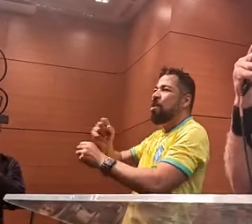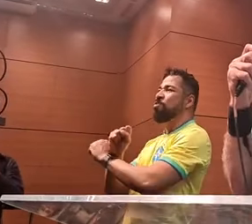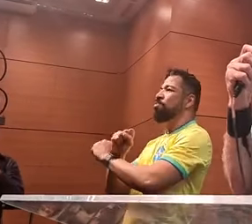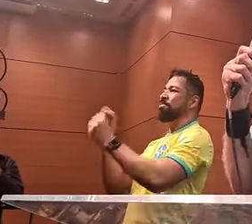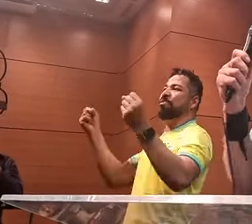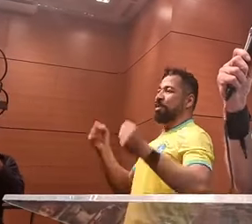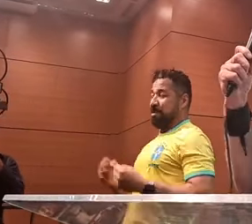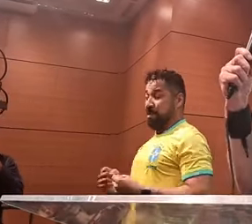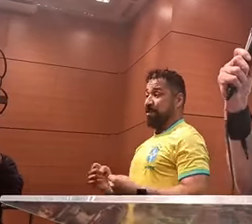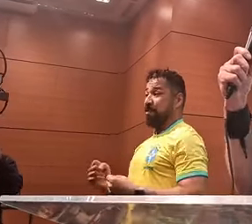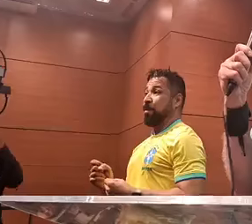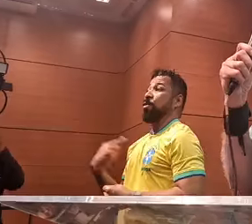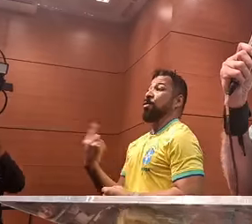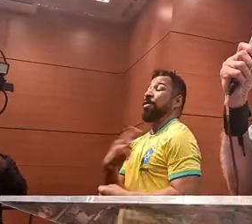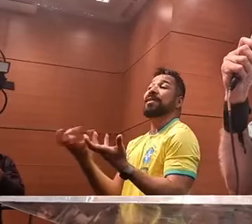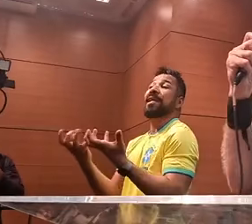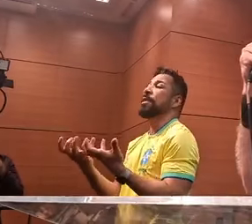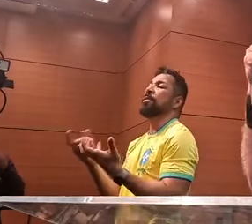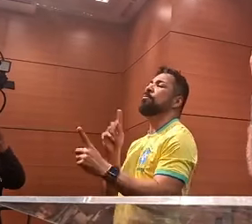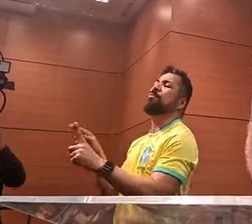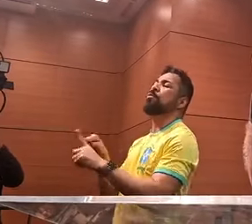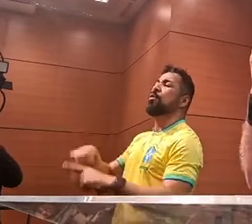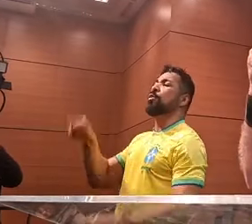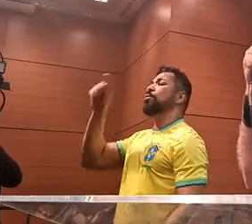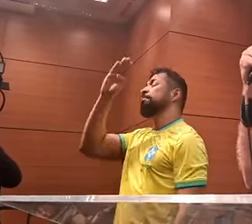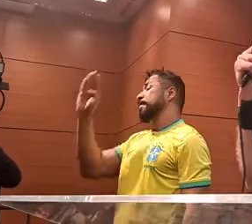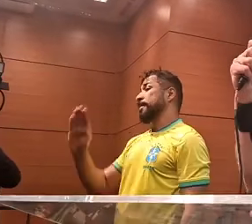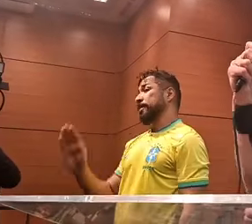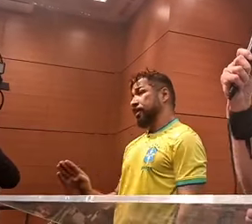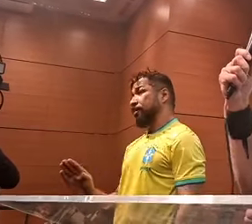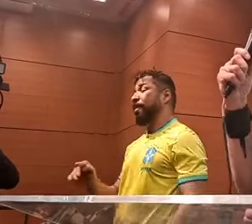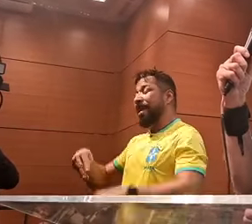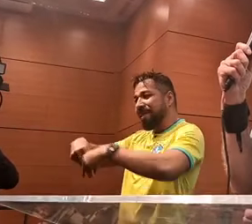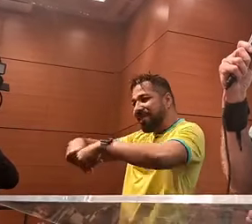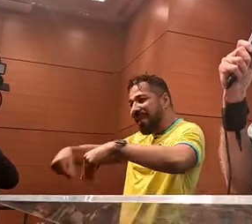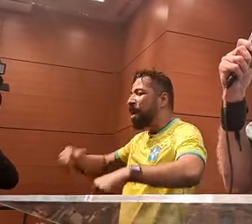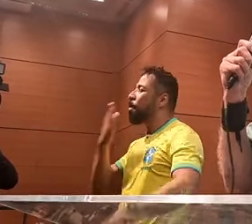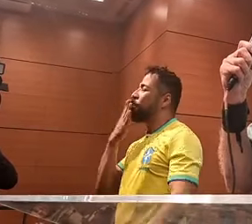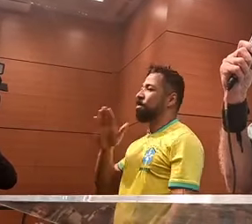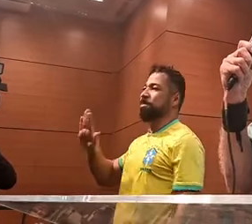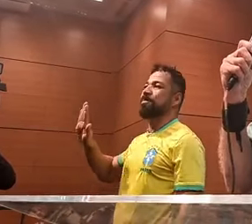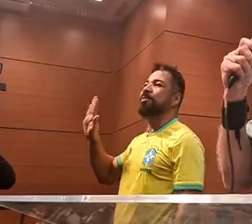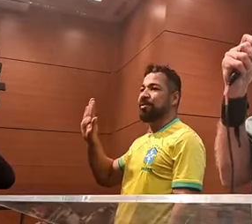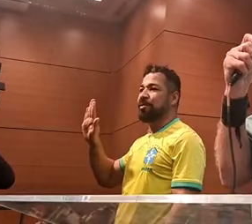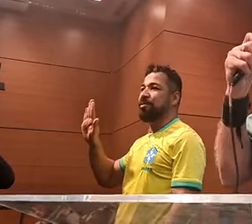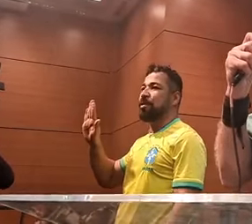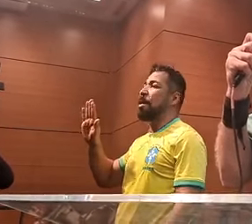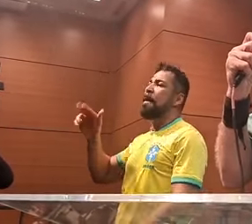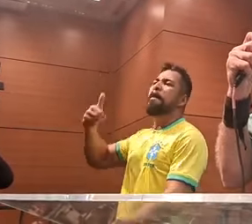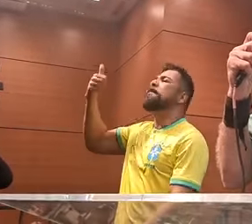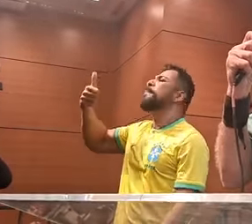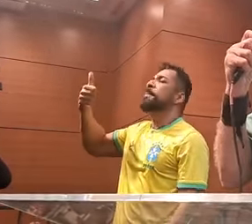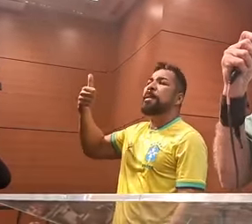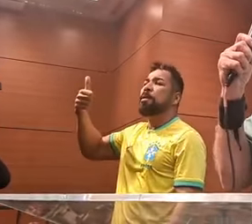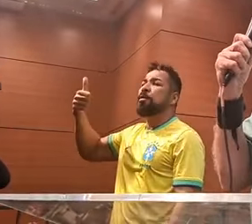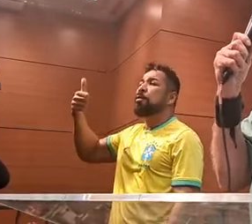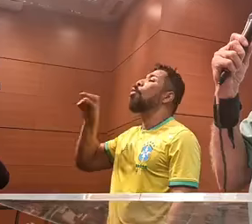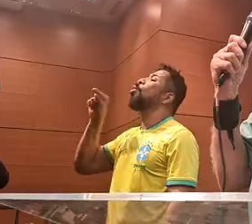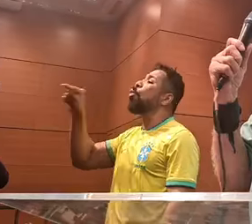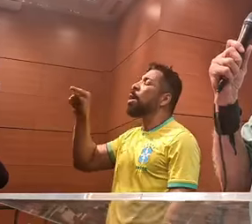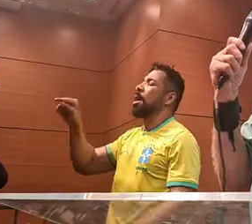óleo. O que nós queremos para o nosso Brasil, com essa terra prometida, em primeiro lugar,